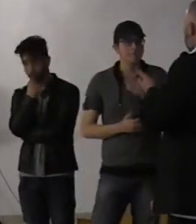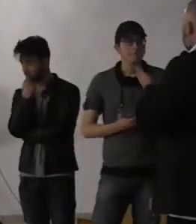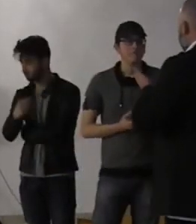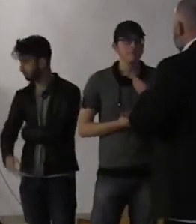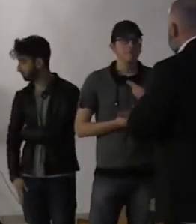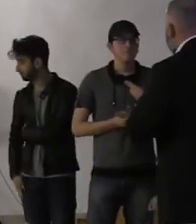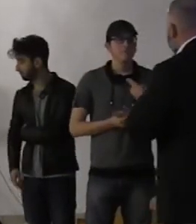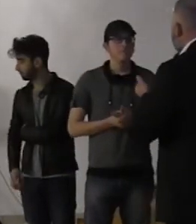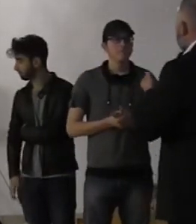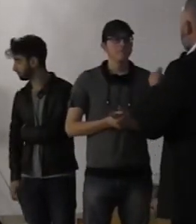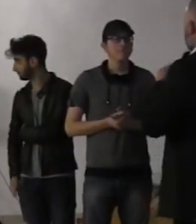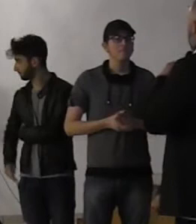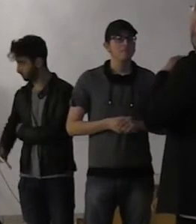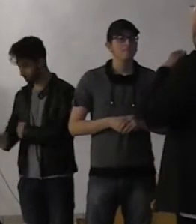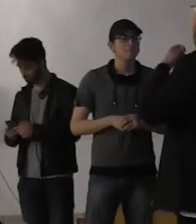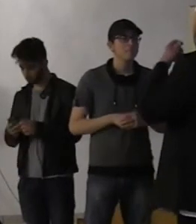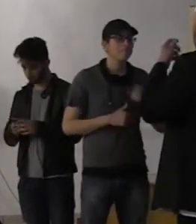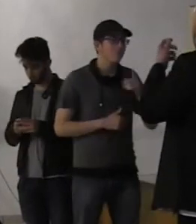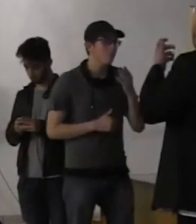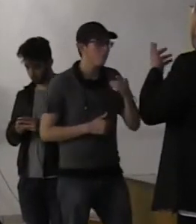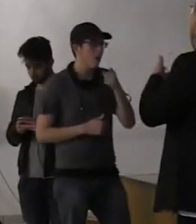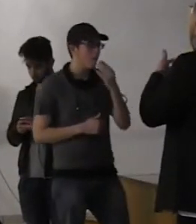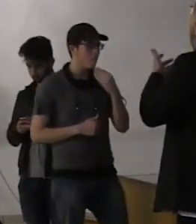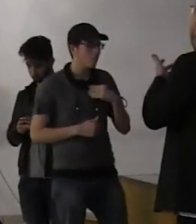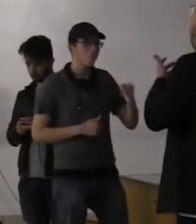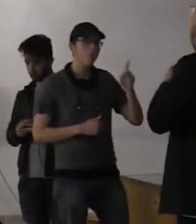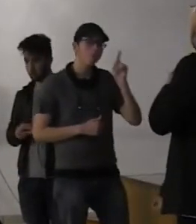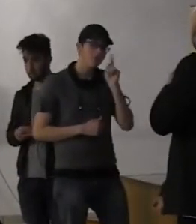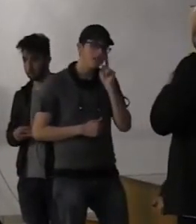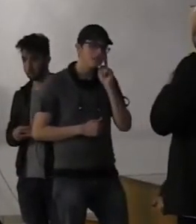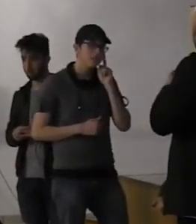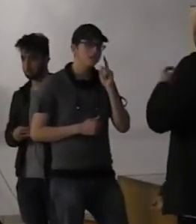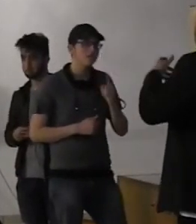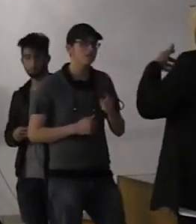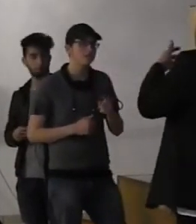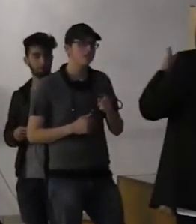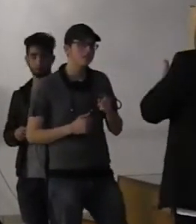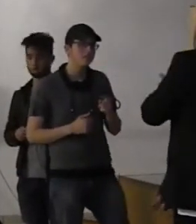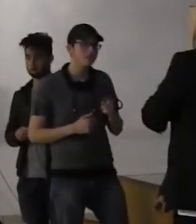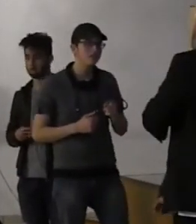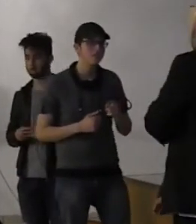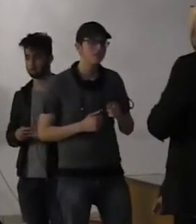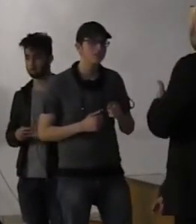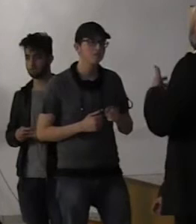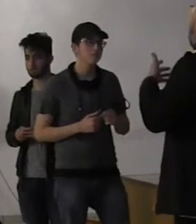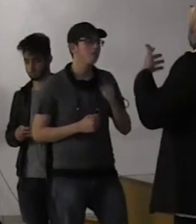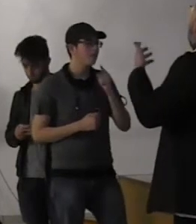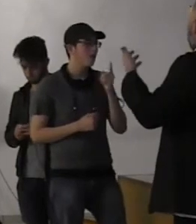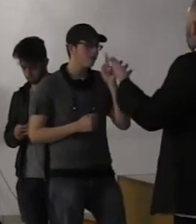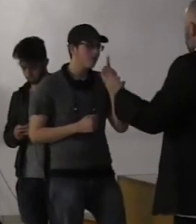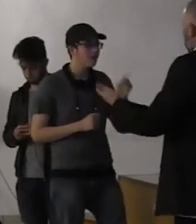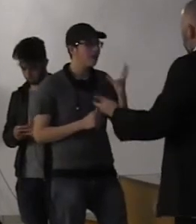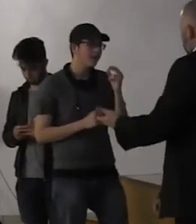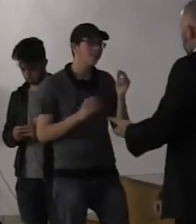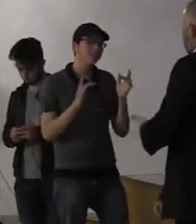Ich möchte, dass die Schwester weiß, weil es so schwierig ist und weil eben die Eltern dagegen sind